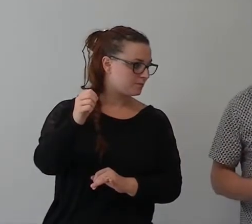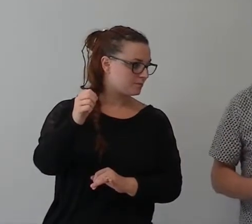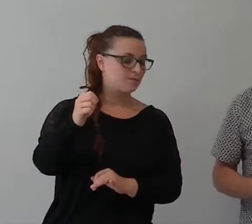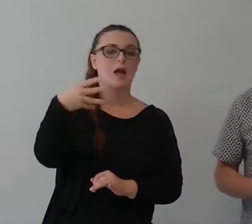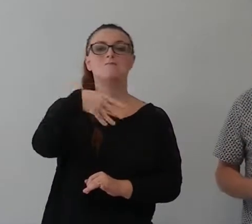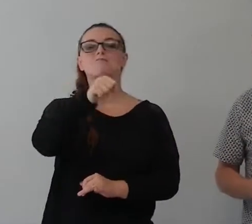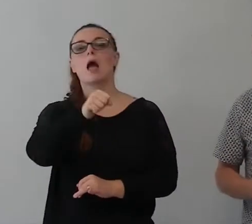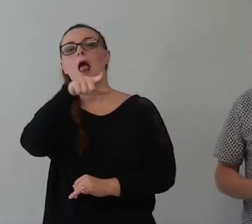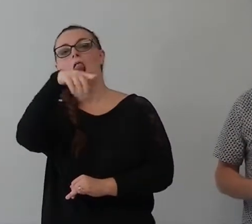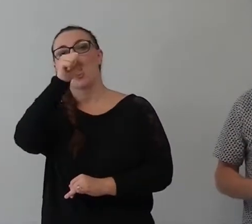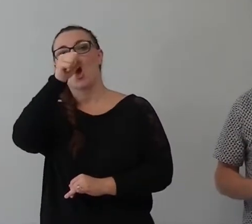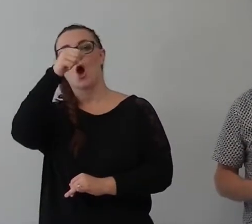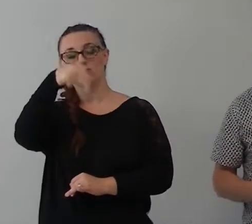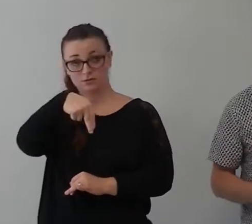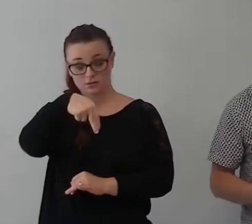Mahlon,